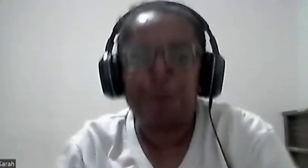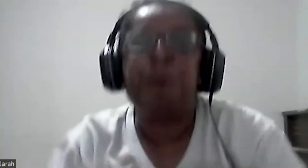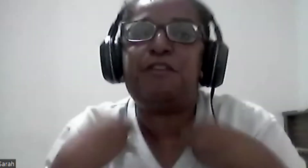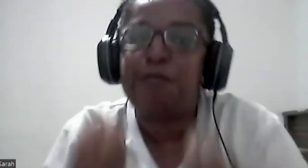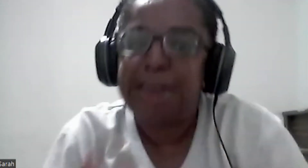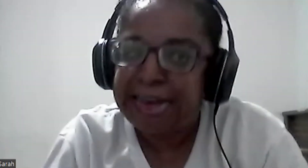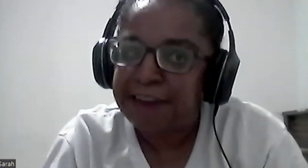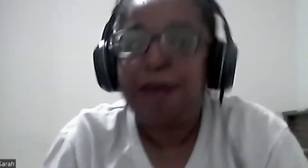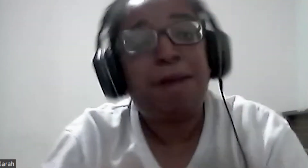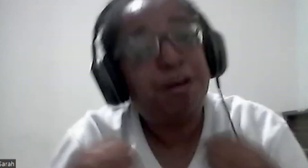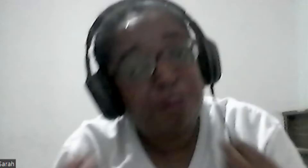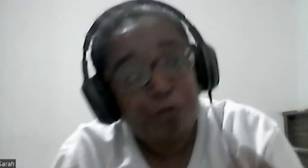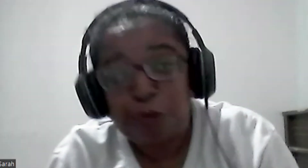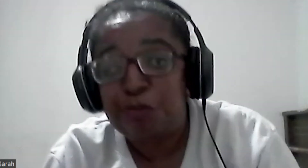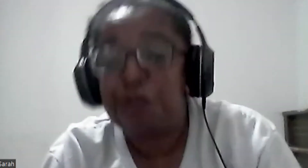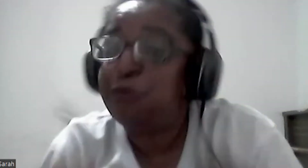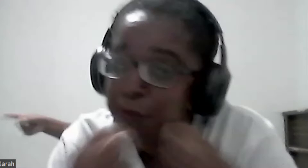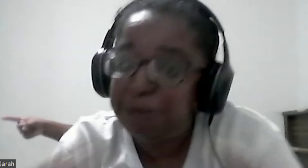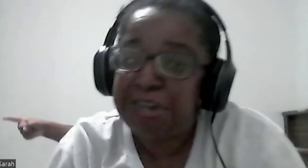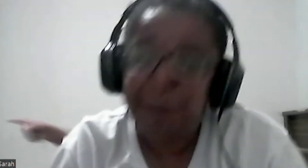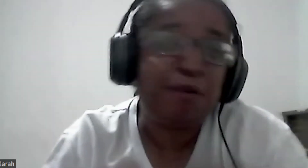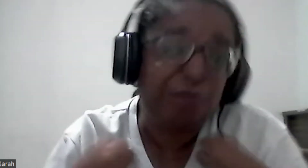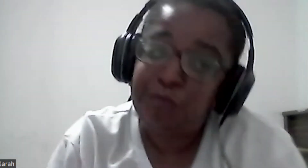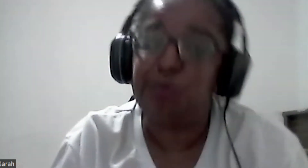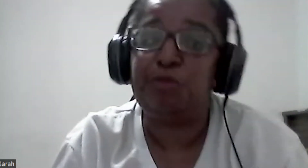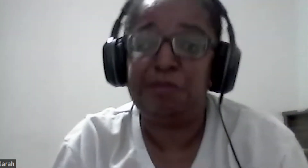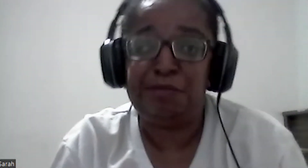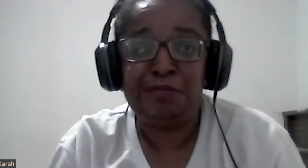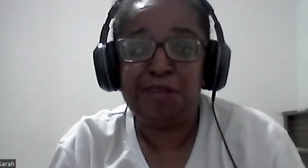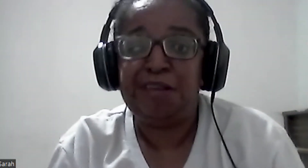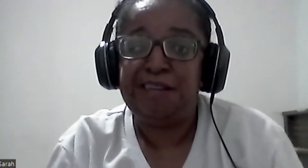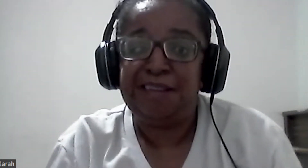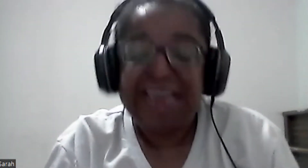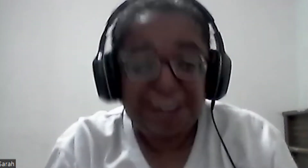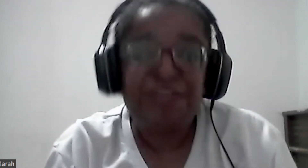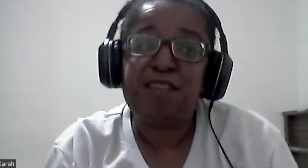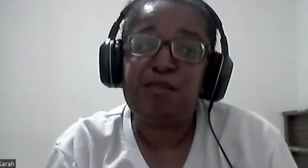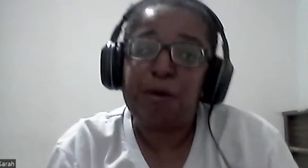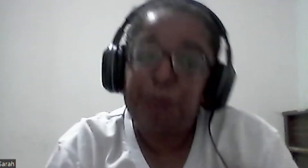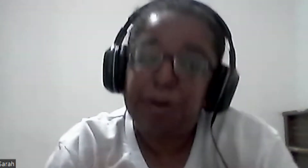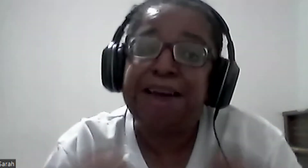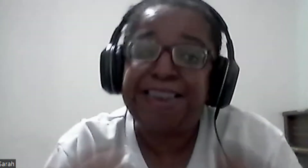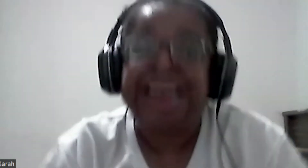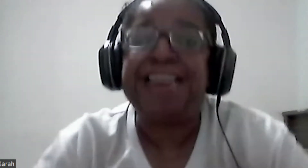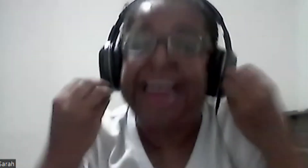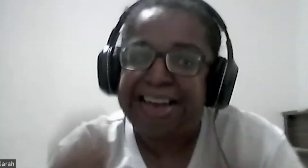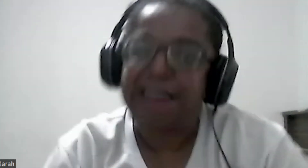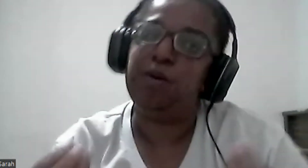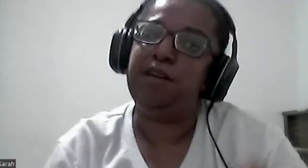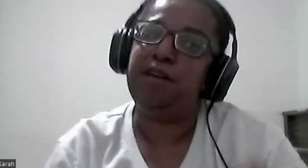boa vontade. Mas não são todos, eu não vou mentir, porque não são todos. É difícil, Acho que é são uma bem poucos, né, batalha Sara? árdua.